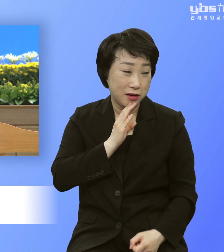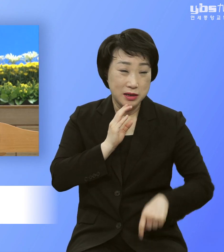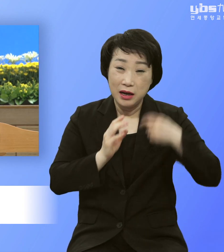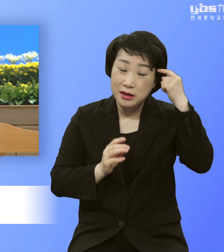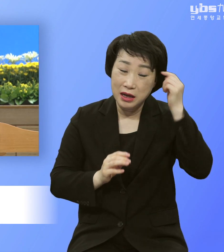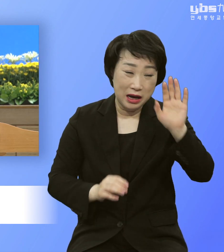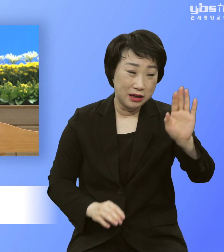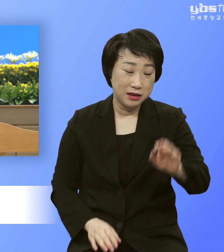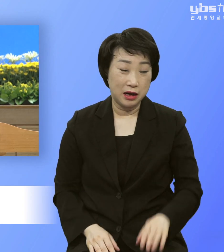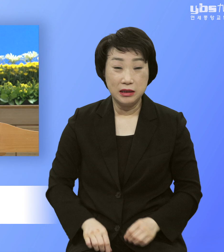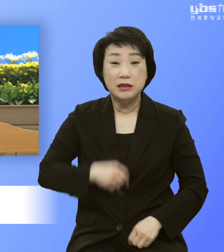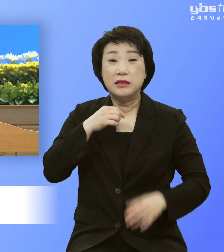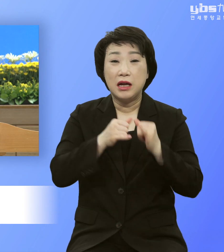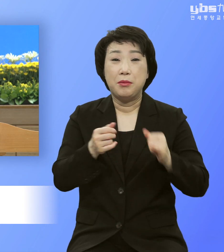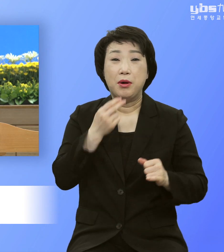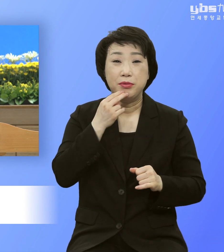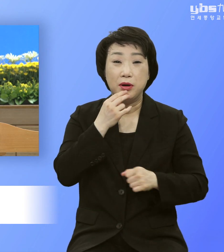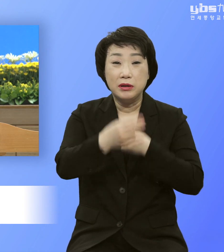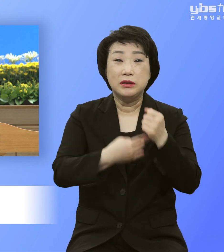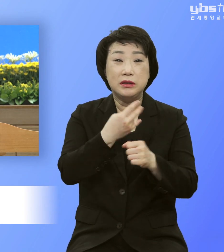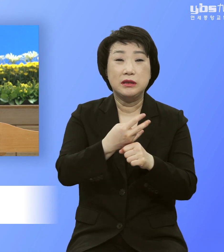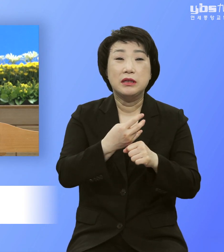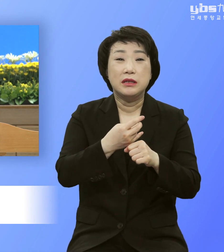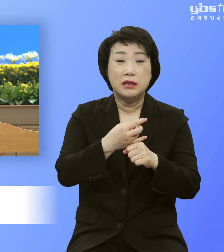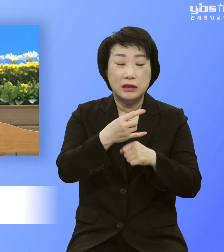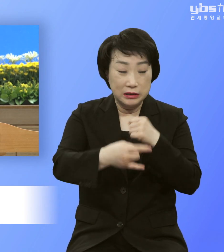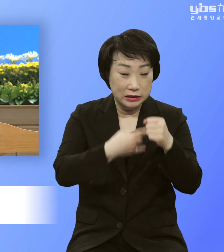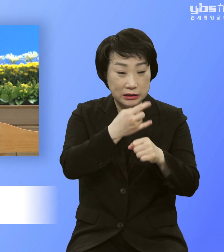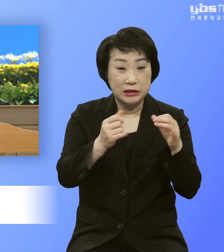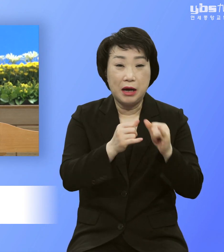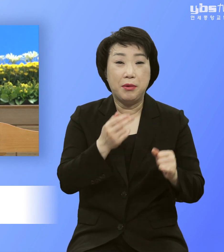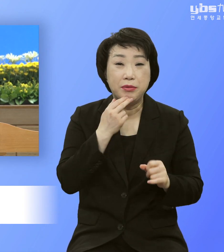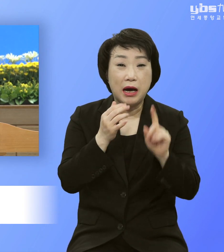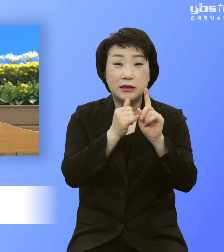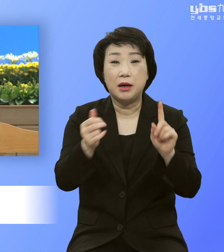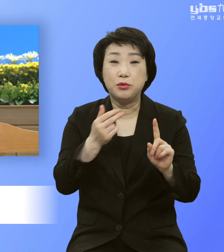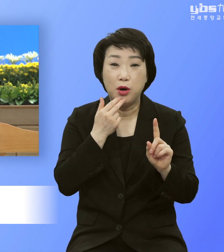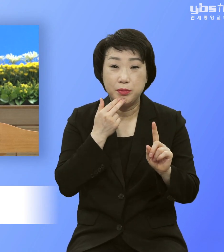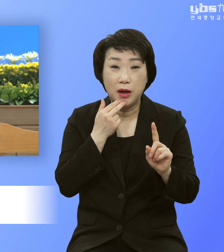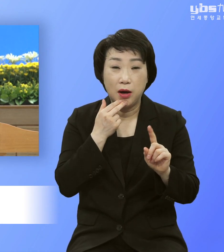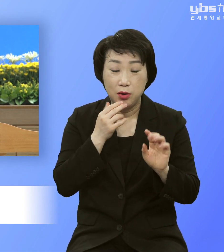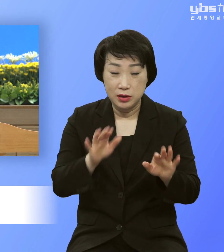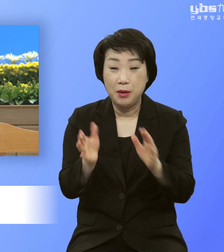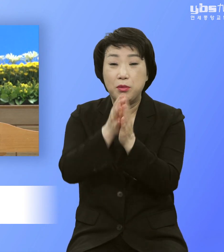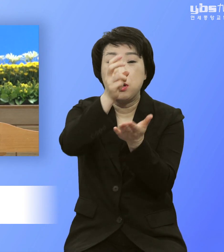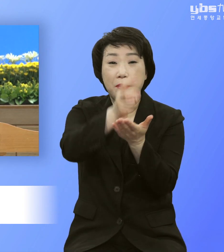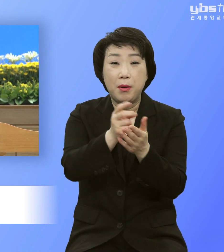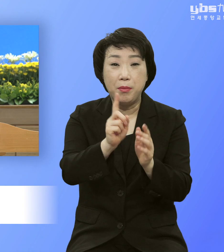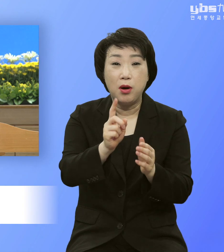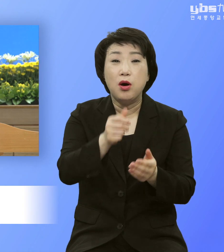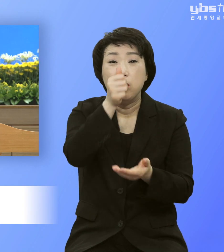근데 의인은 없나니 하나도 없다고 했어. 그래서 율법으로는 죄를 발견케 함이라고 했어.